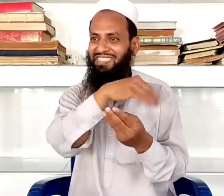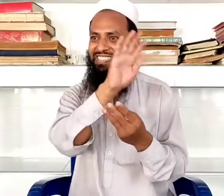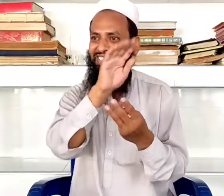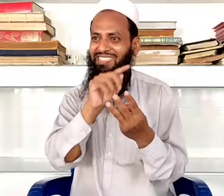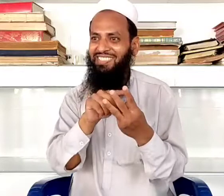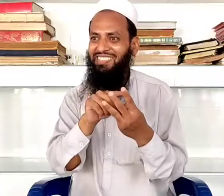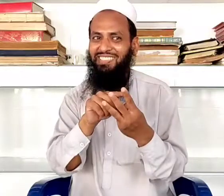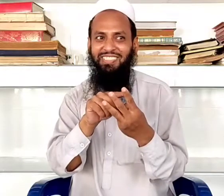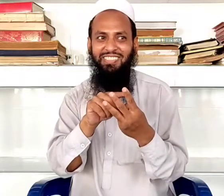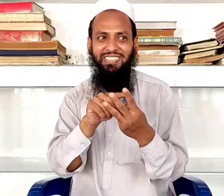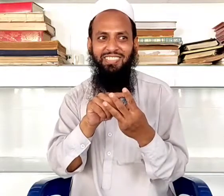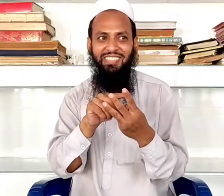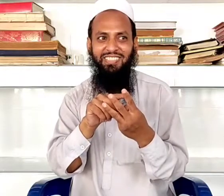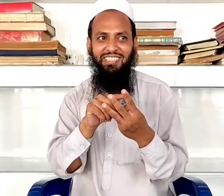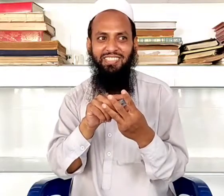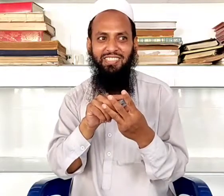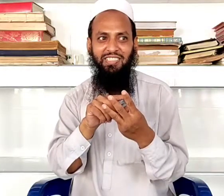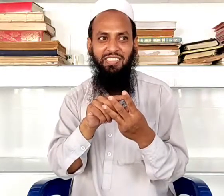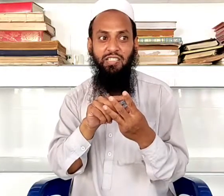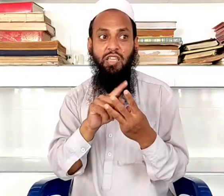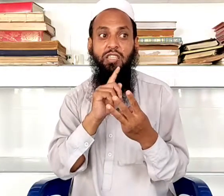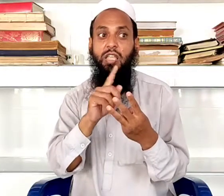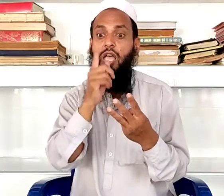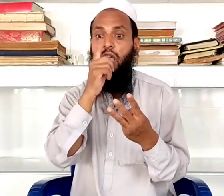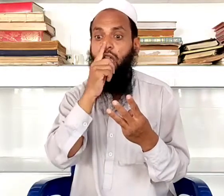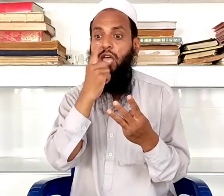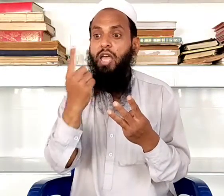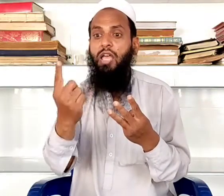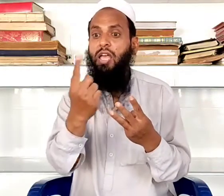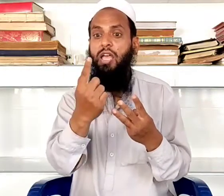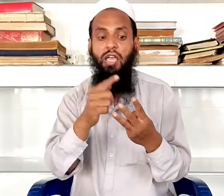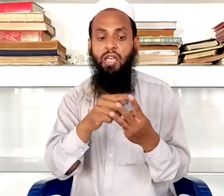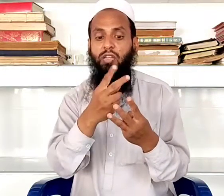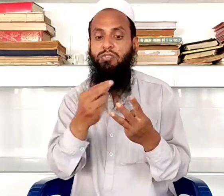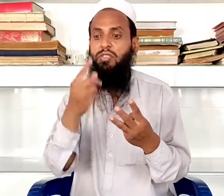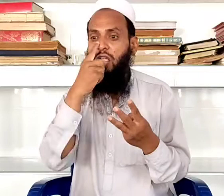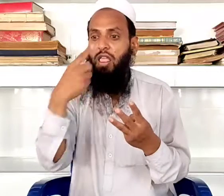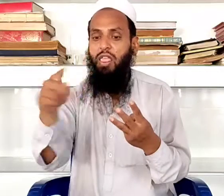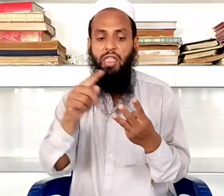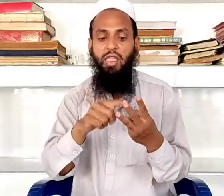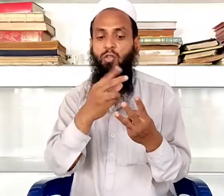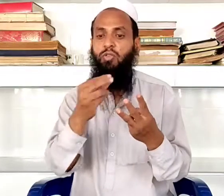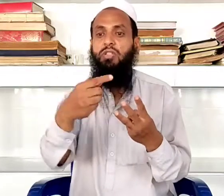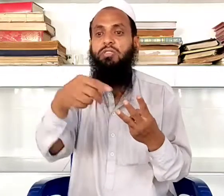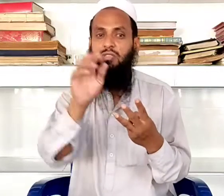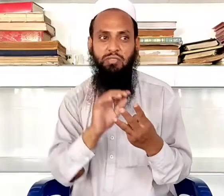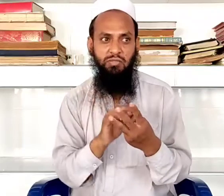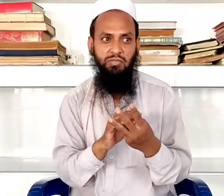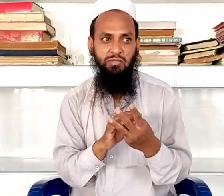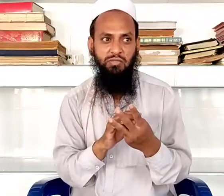400 बेटिया का हिस्सा बनता है और छठा हिस्सा देना है मां का बनता है। अगर कोई बंदा फौत हो जाता